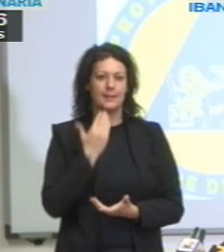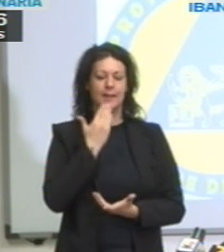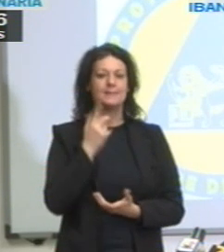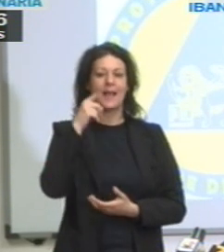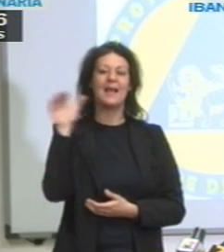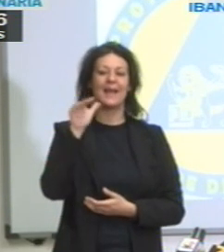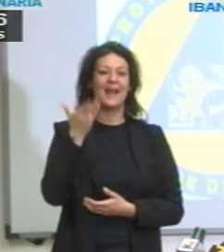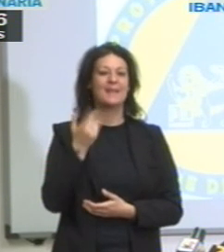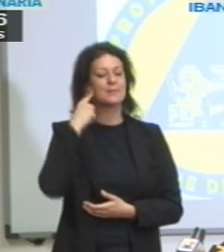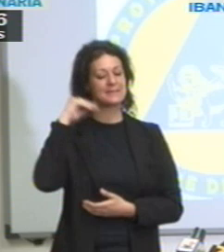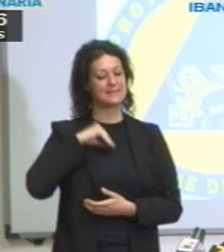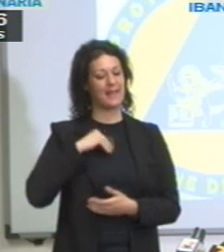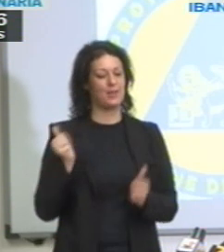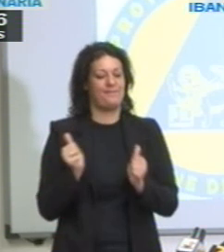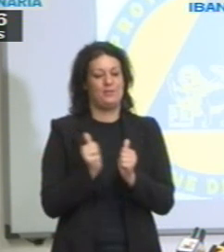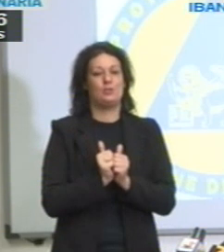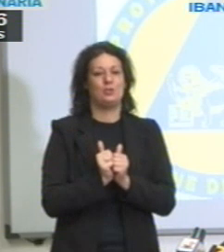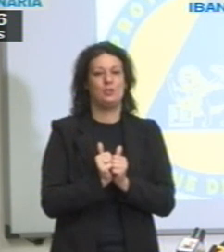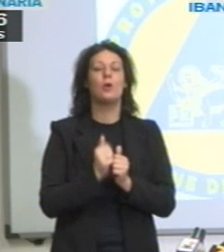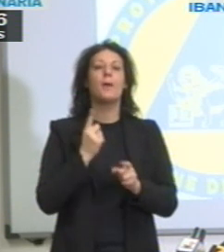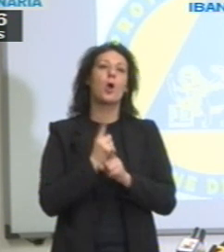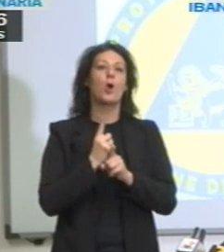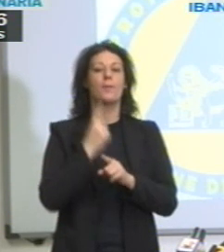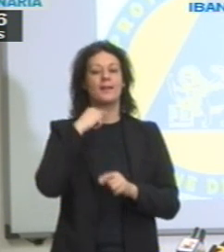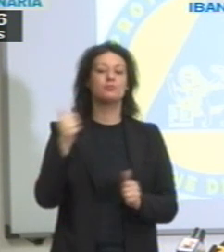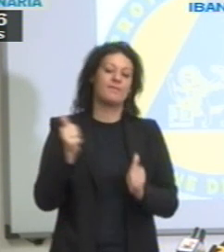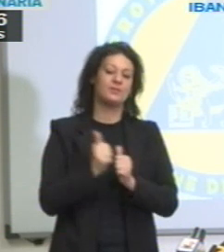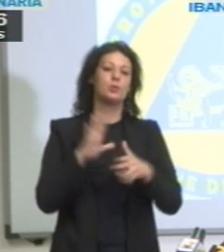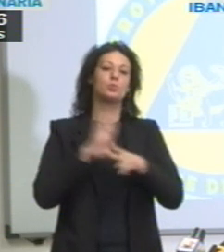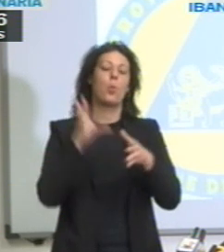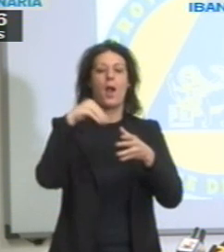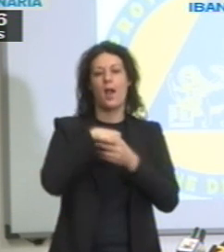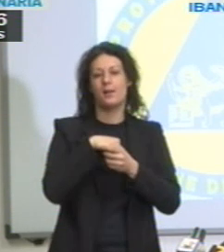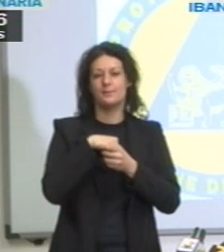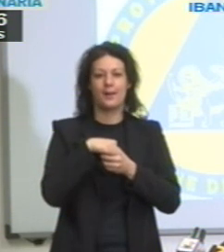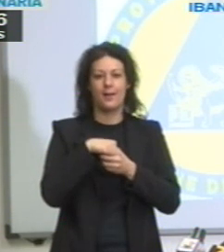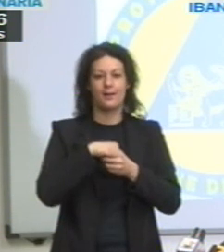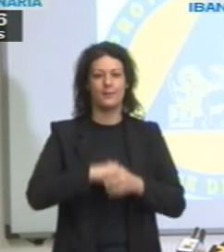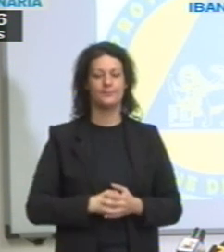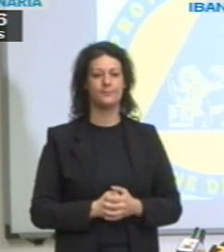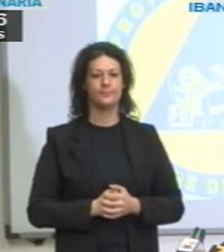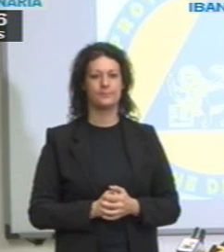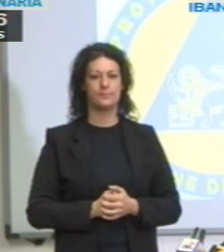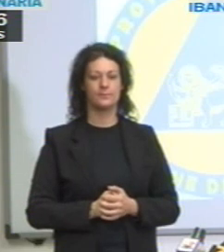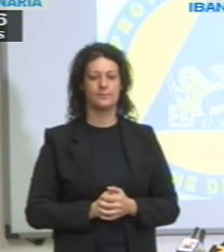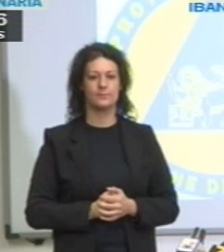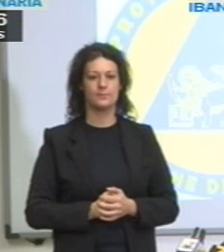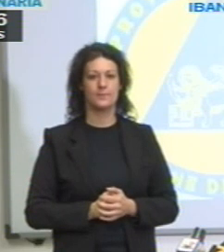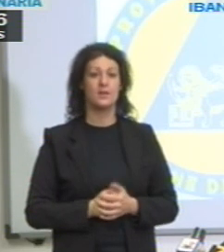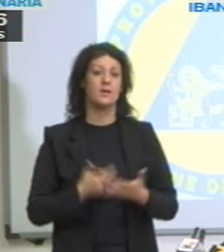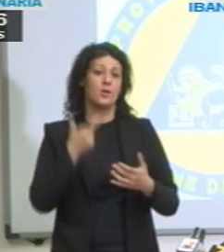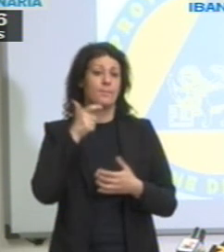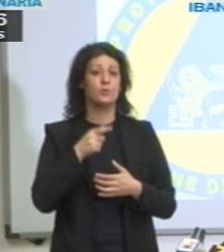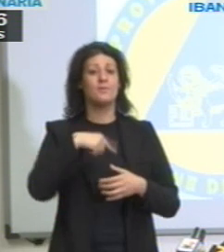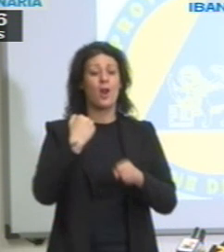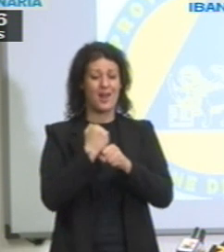un segno di vicinanza, ma non a me, direi a tutta la squadra, a tutti coloro, ma anche i veneti, permettetemi di dirlo, perché poi questo è un lavoro che facciamo